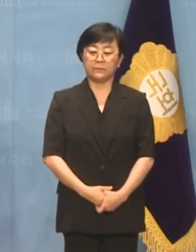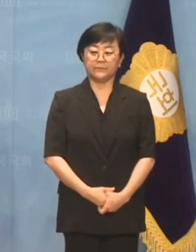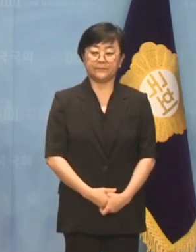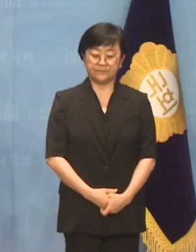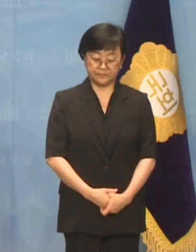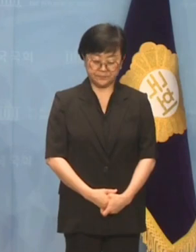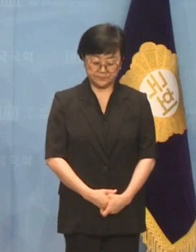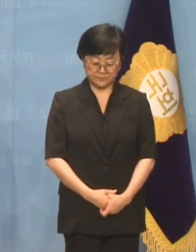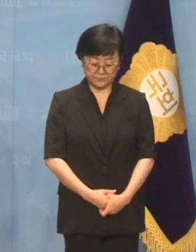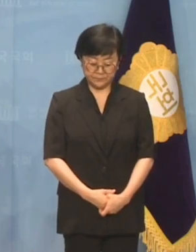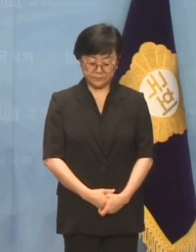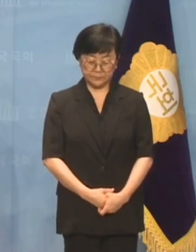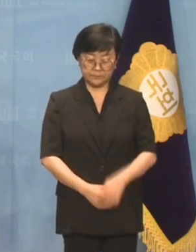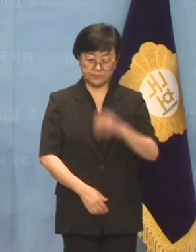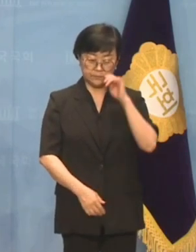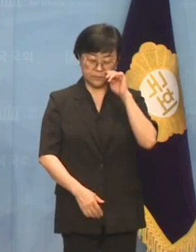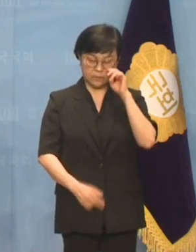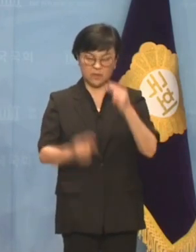네, 그리고